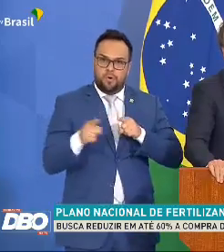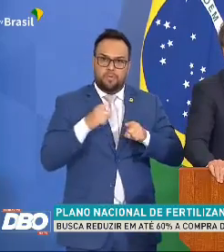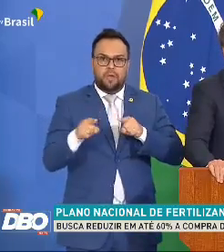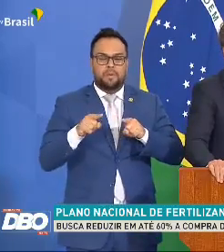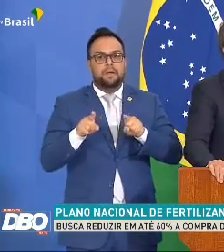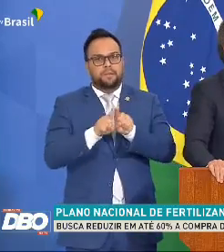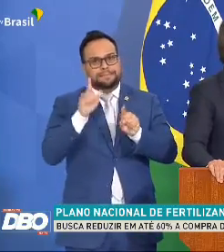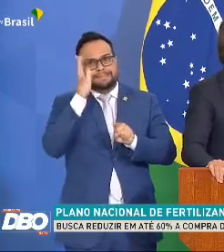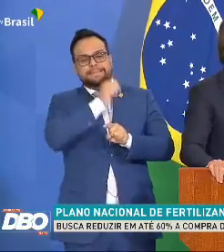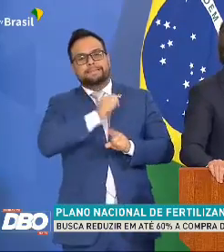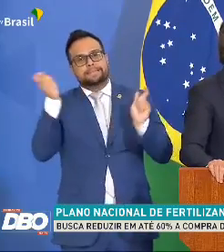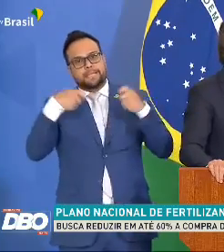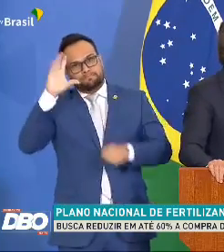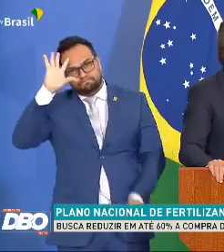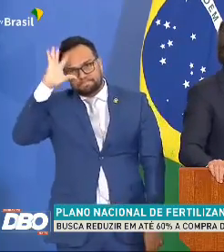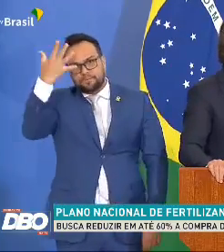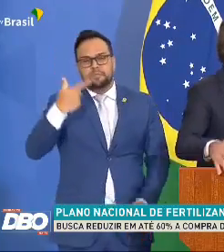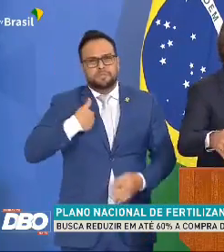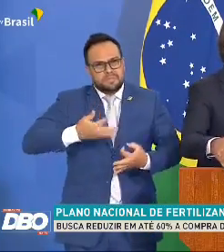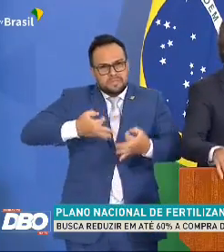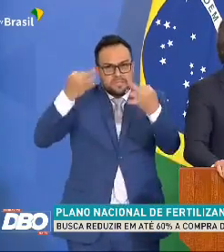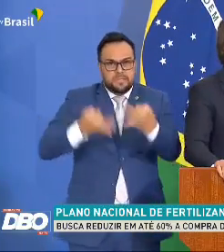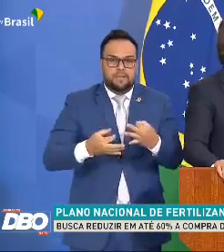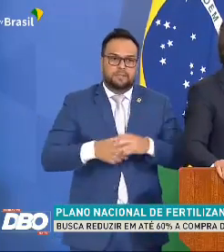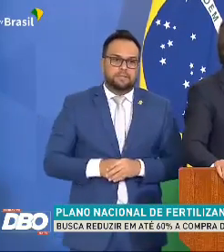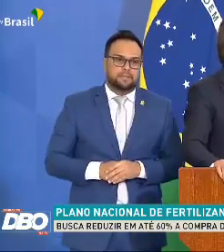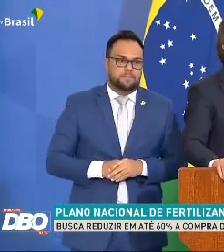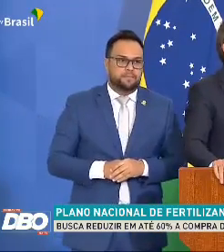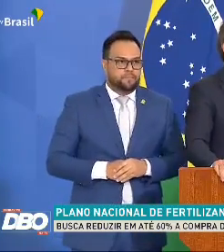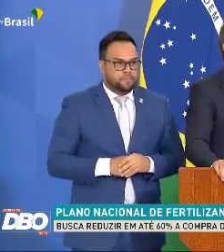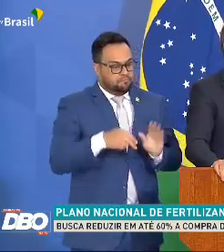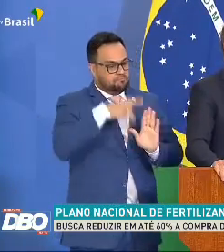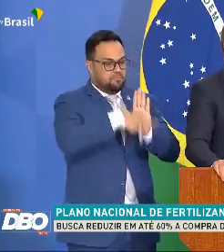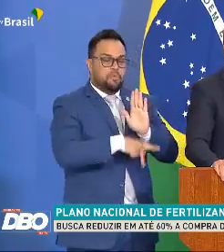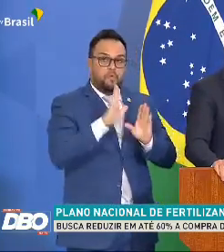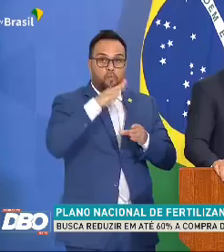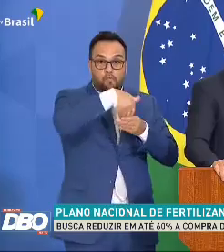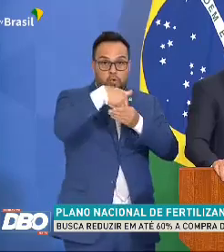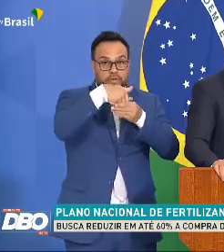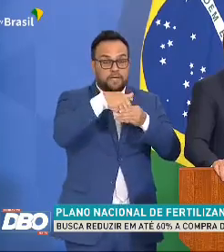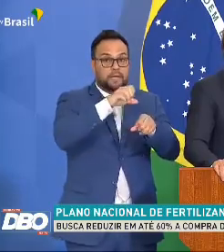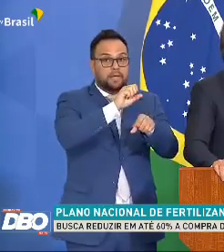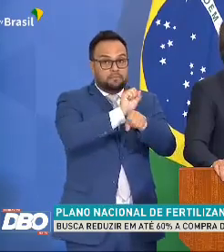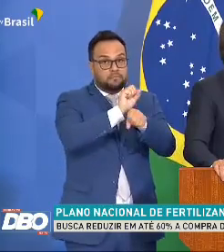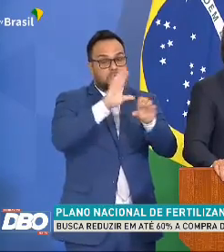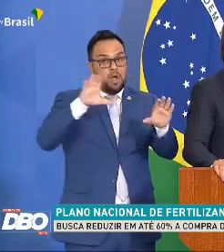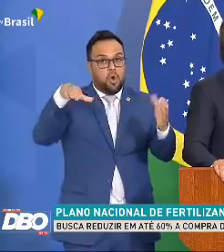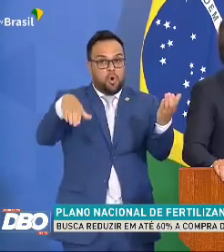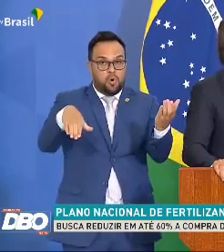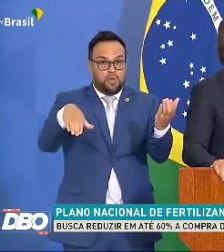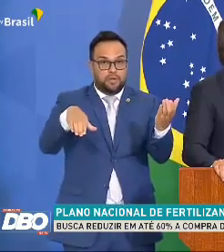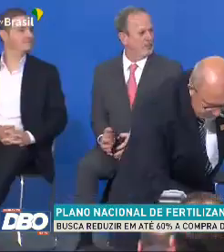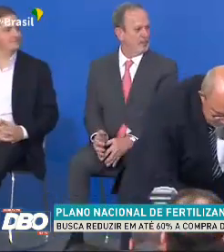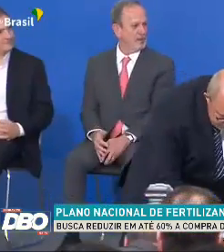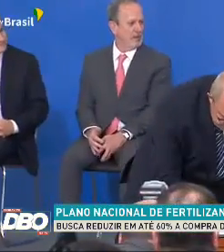buscar soluções. Tenho certeza que esse plano já é uma realidade, bem como votado no Congresso. Brevemente será uma